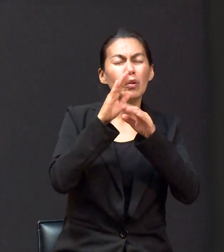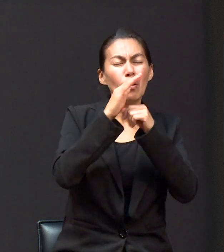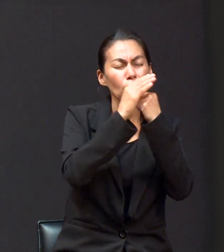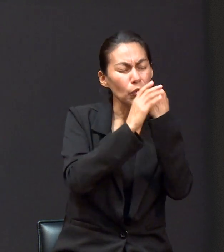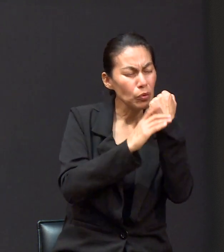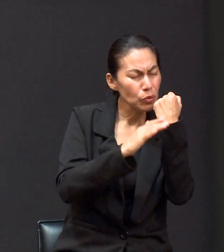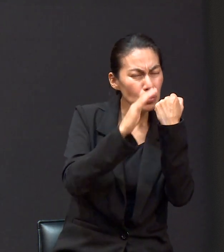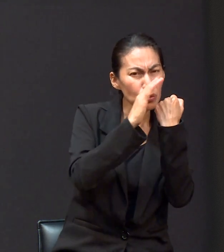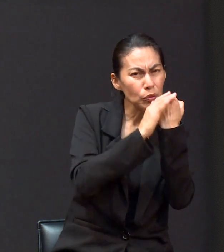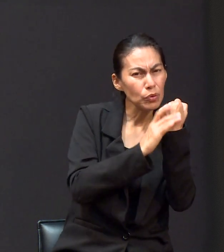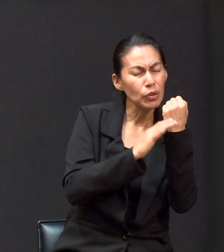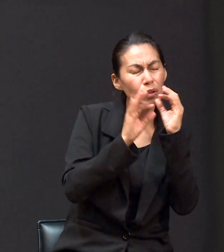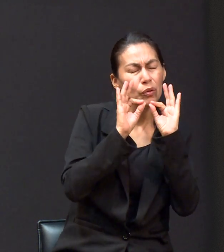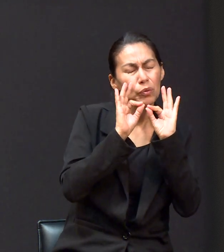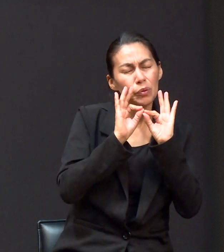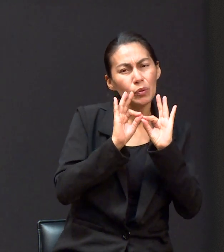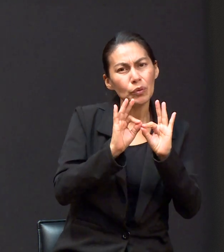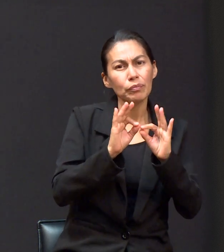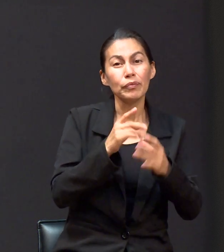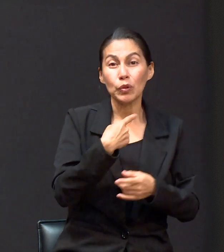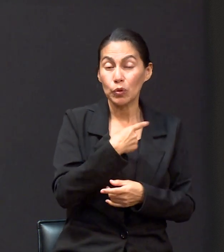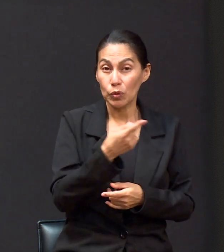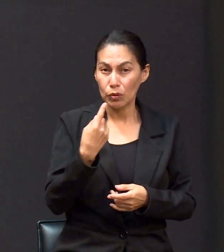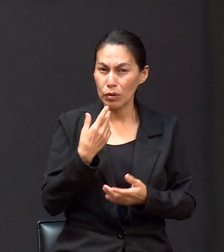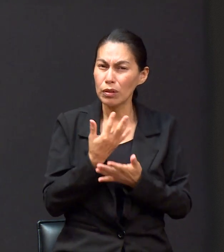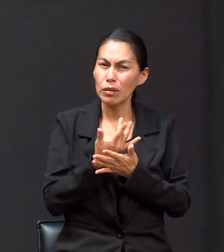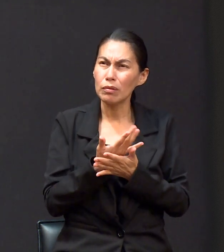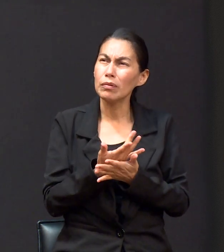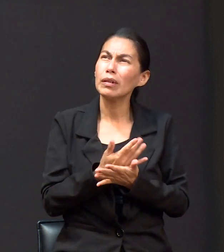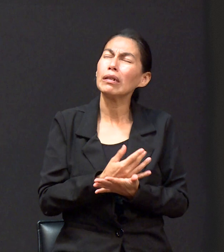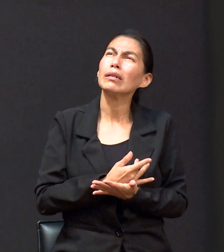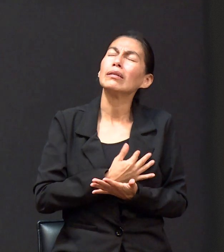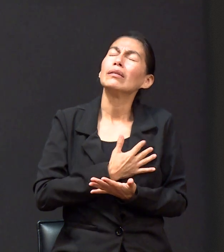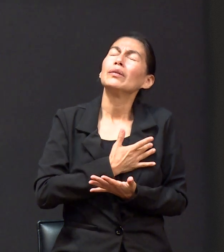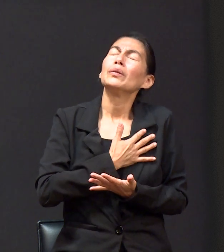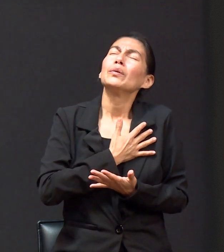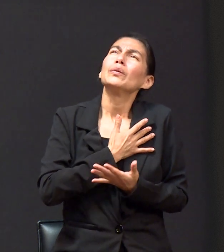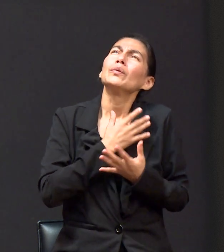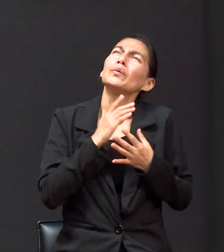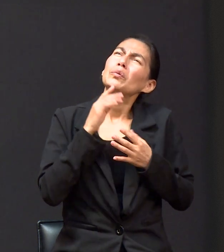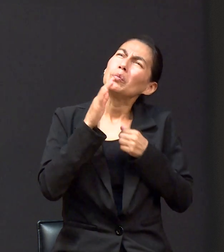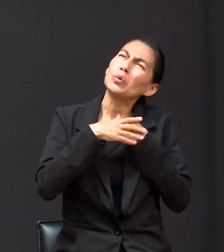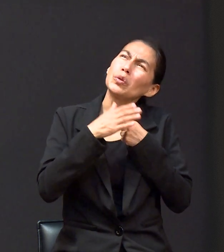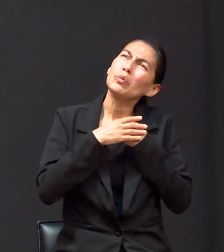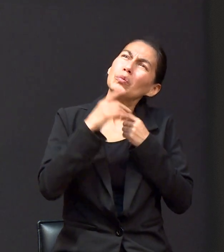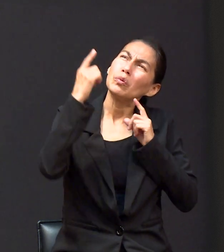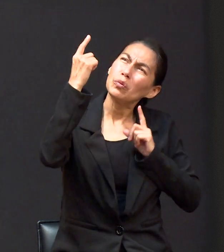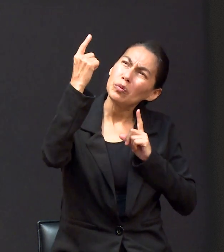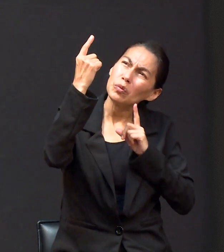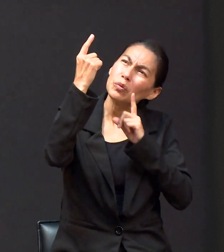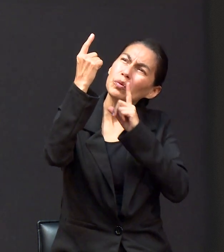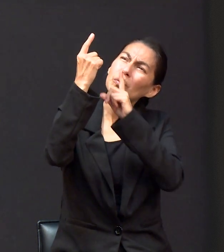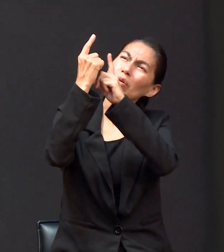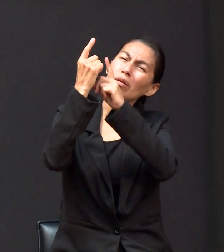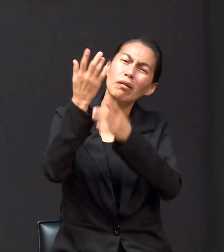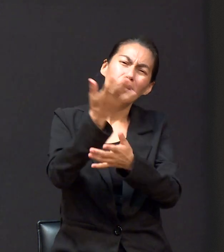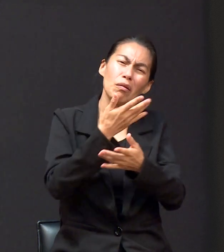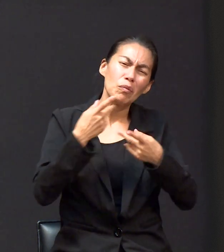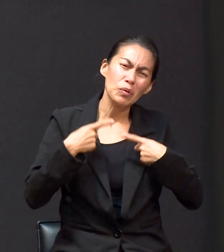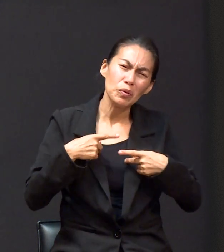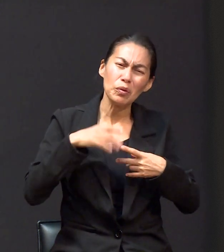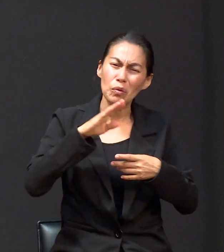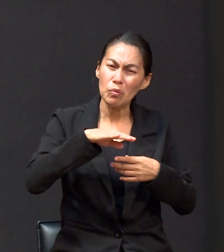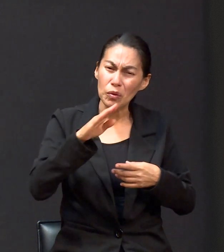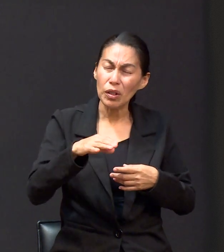y consuele en estos momentos. Mantengamos la esperanza de un reencuentro con nuestros seres